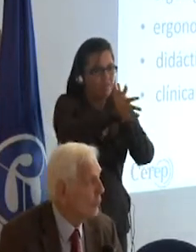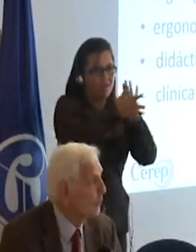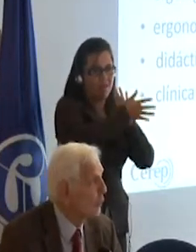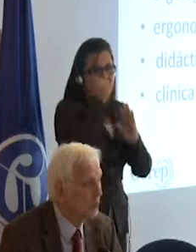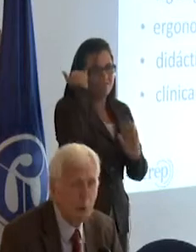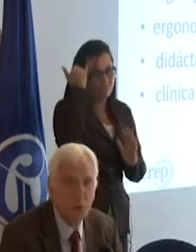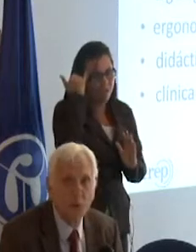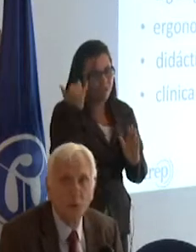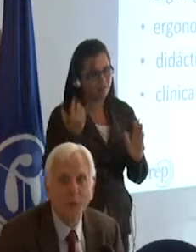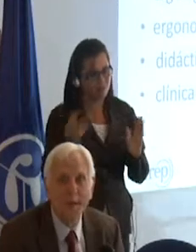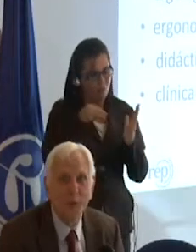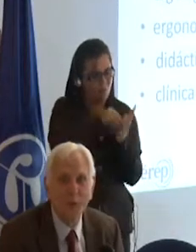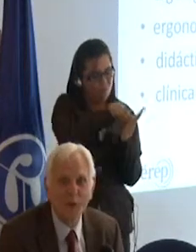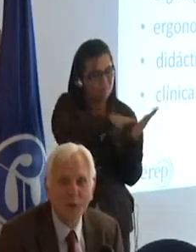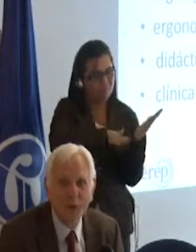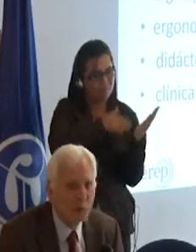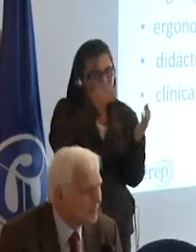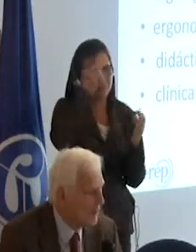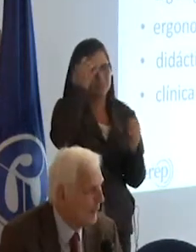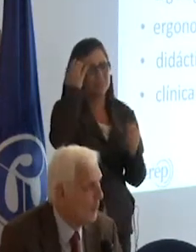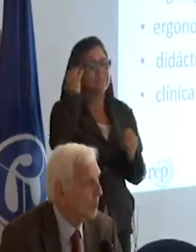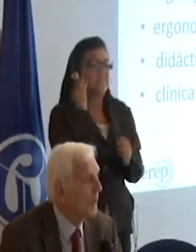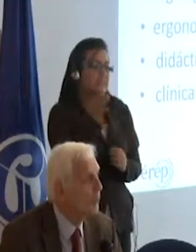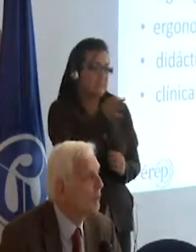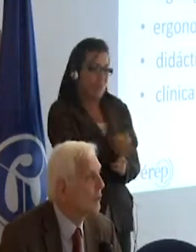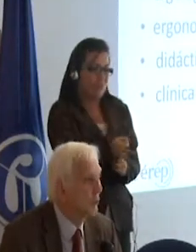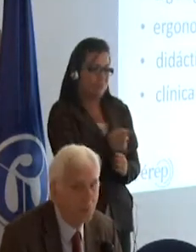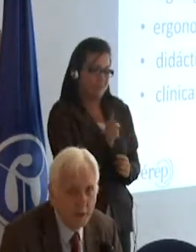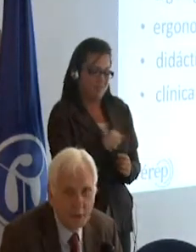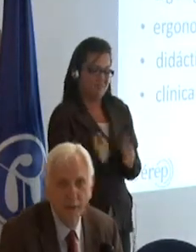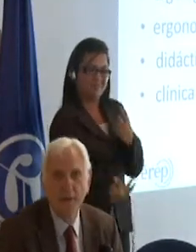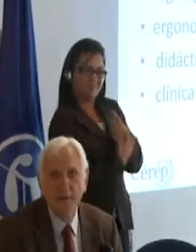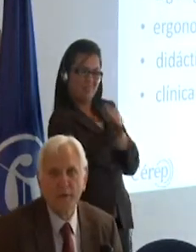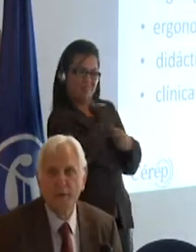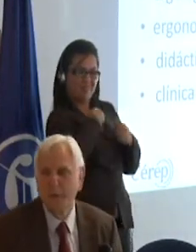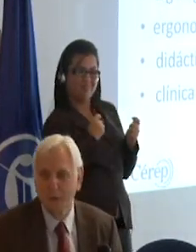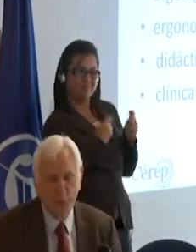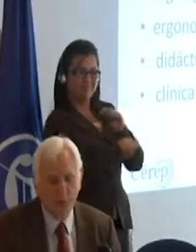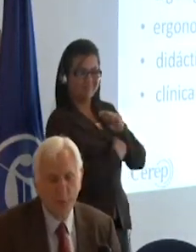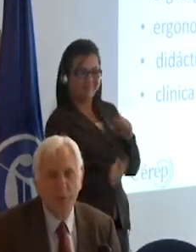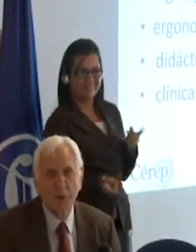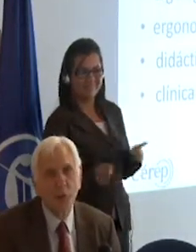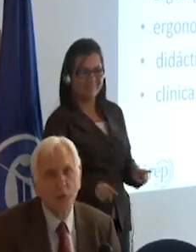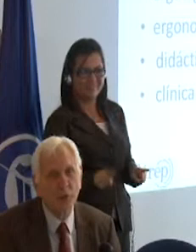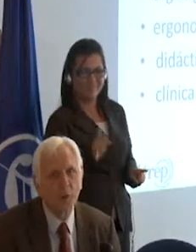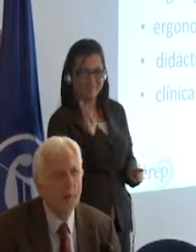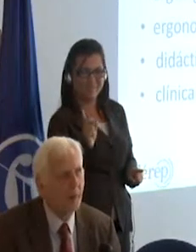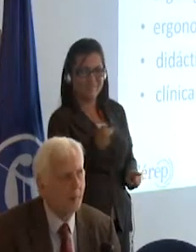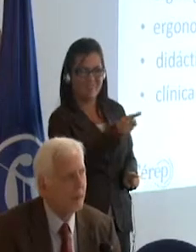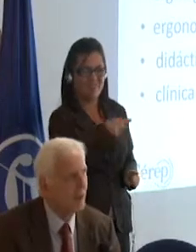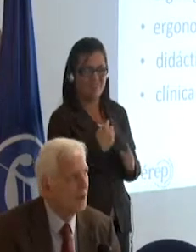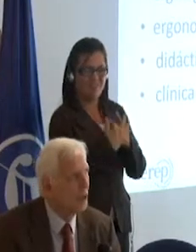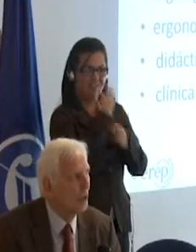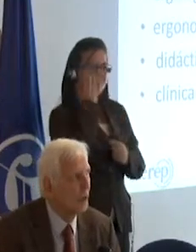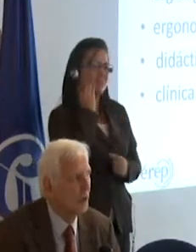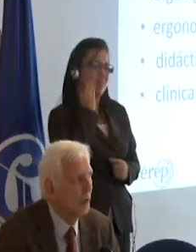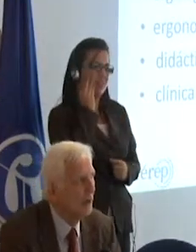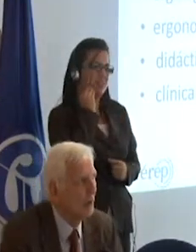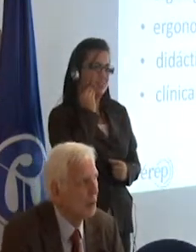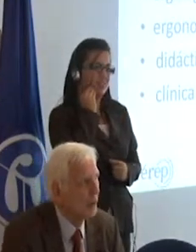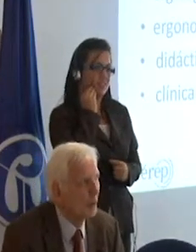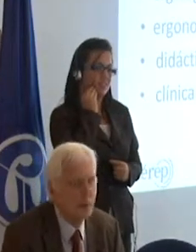transmitiendo contenido, pero también es seguro que yo me estoy transformando por esta experiencia.